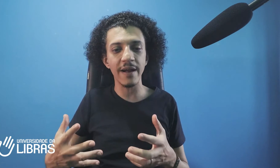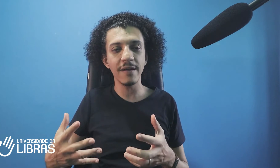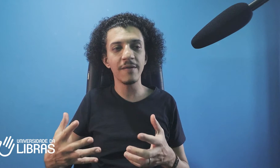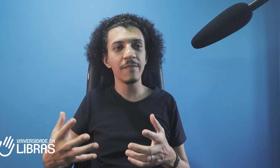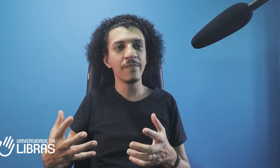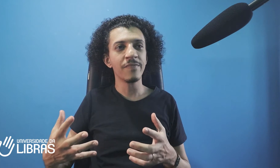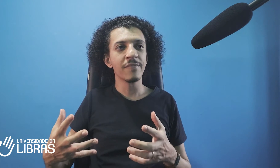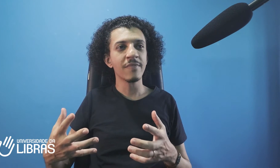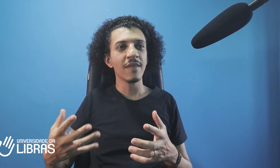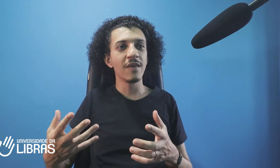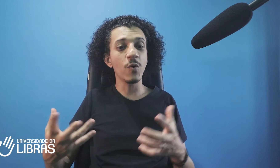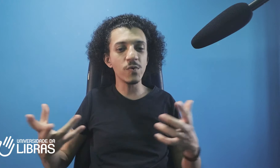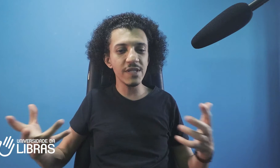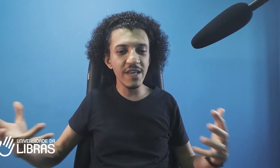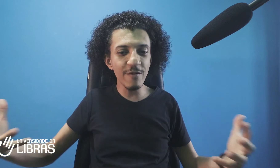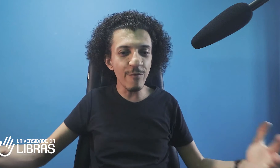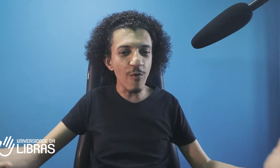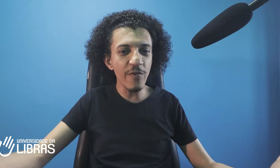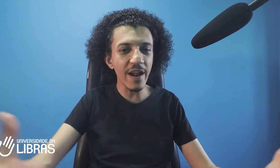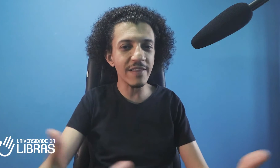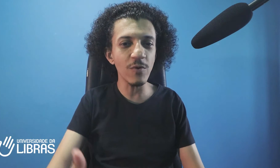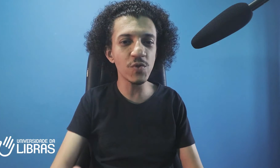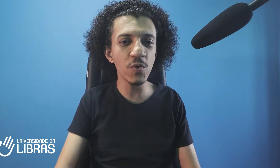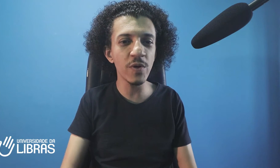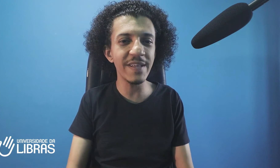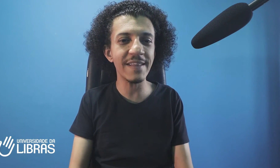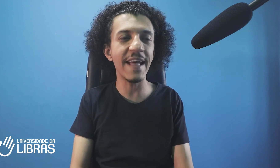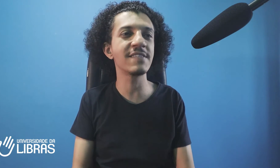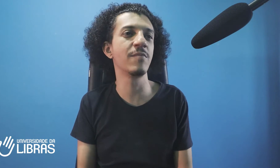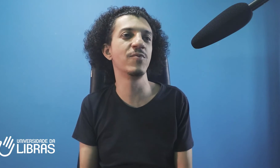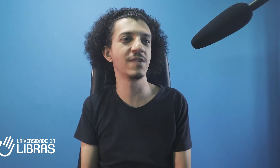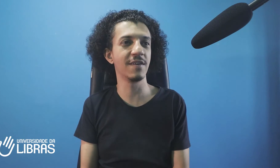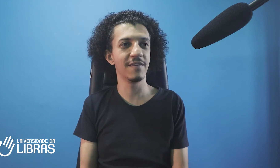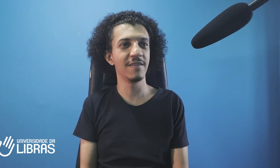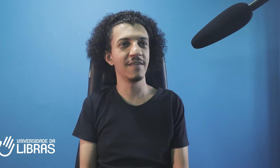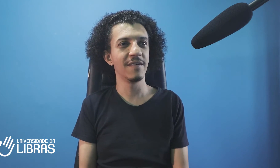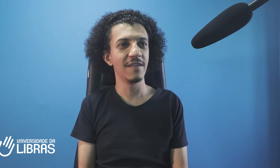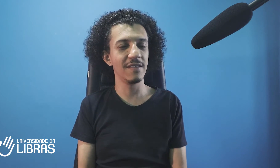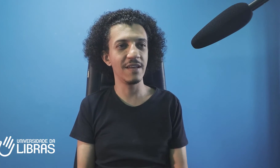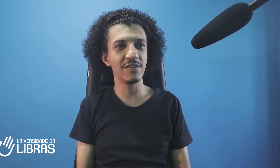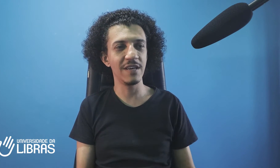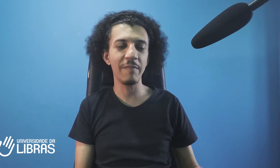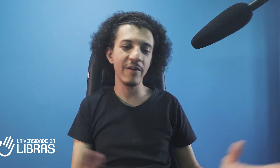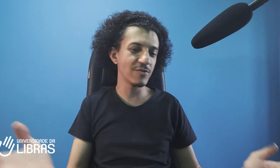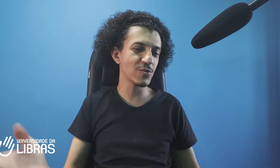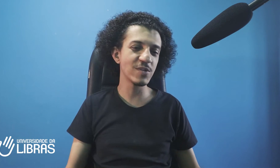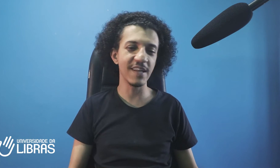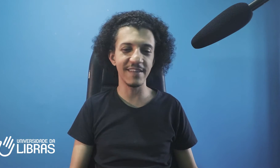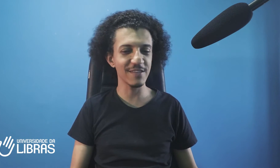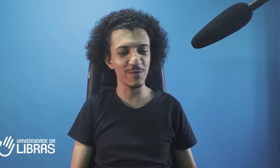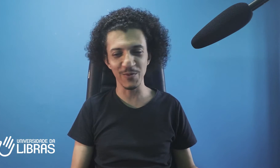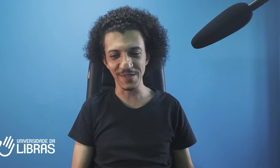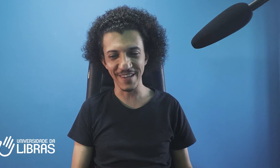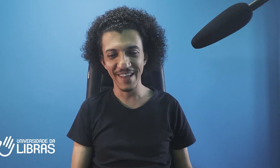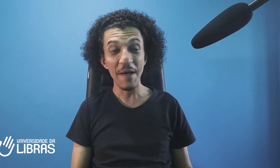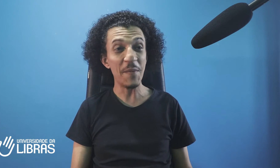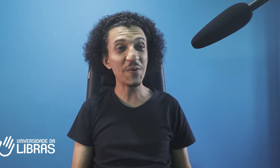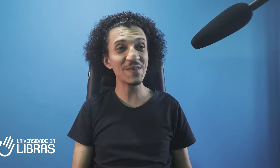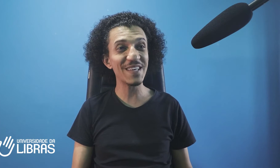claro que eu consegui envolver até o Sul do que detesta música Entendi e a maioria dos outros detestam a música eu